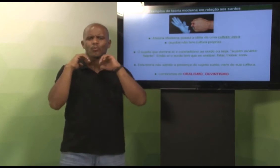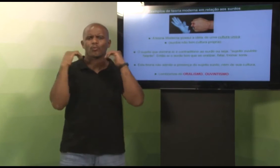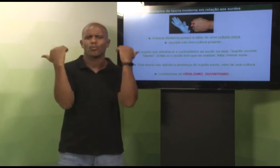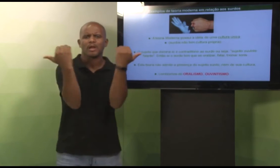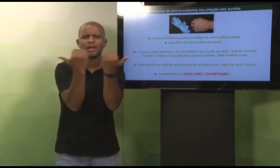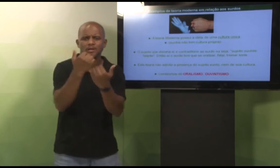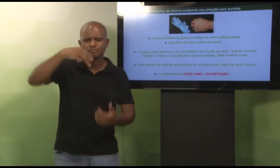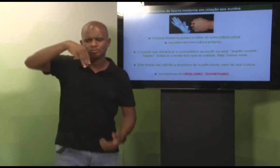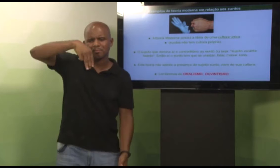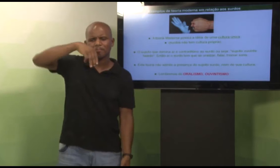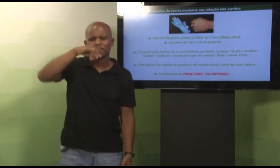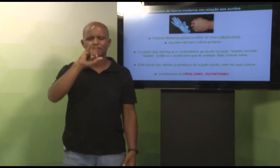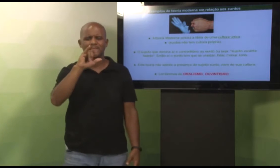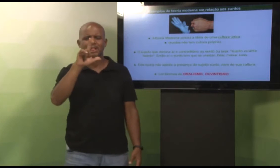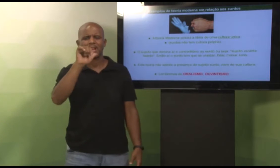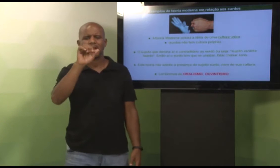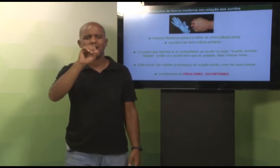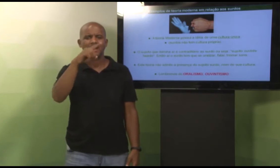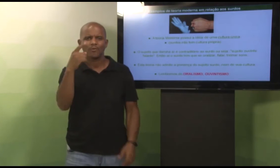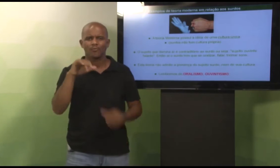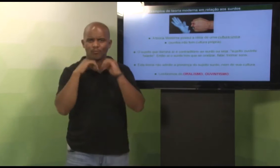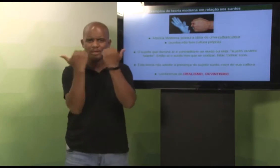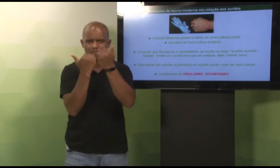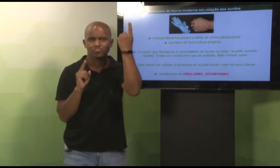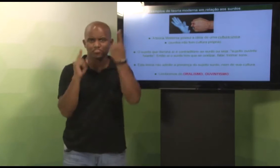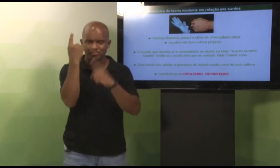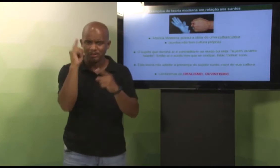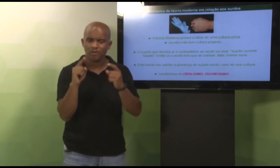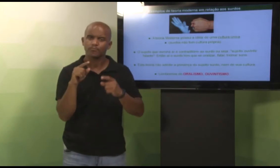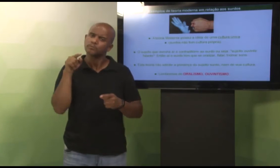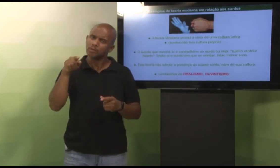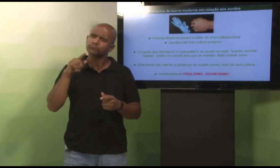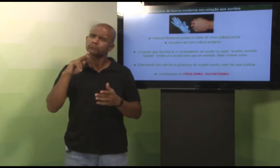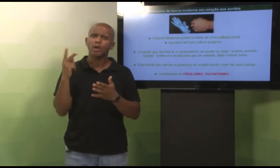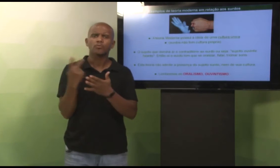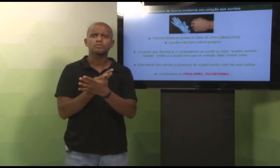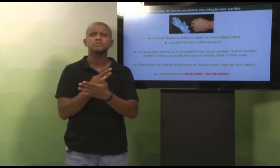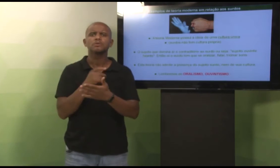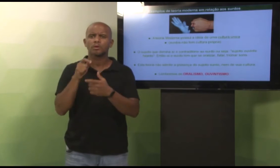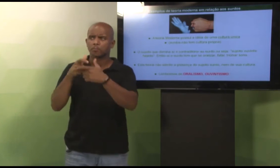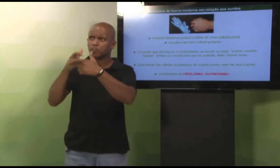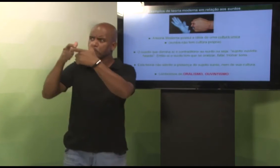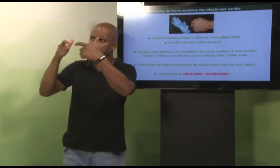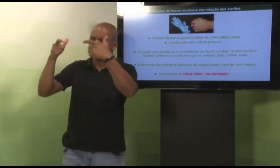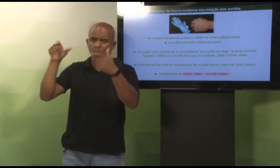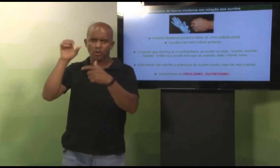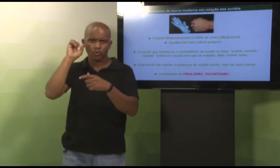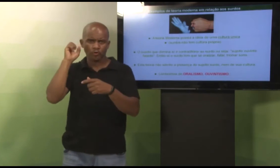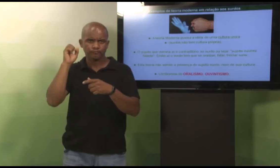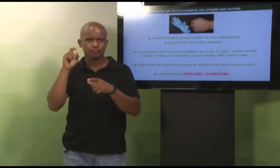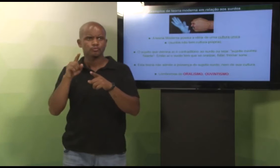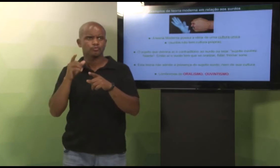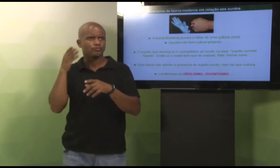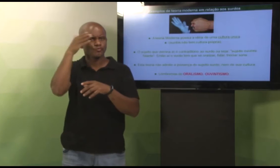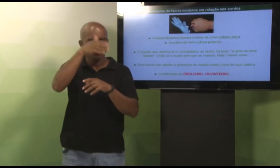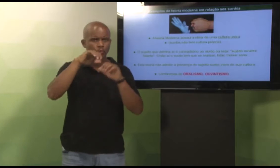para vocês um exemplo do que aconteceu no Congresso de Milão. Então, foi um congresso